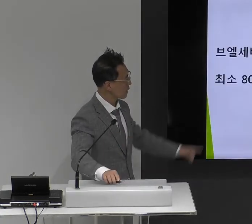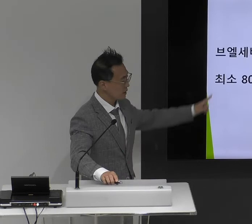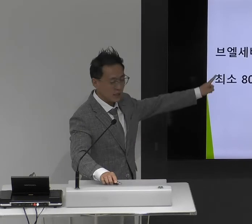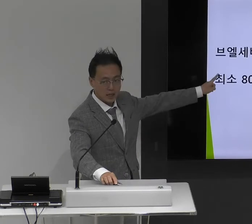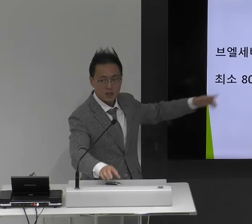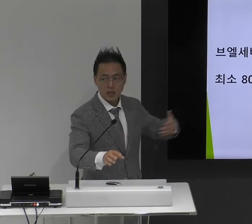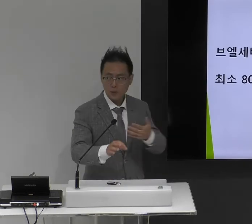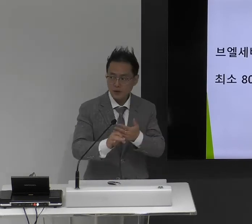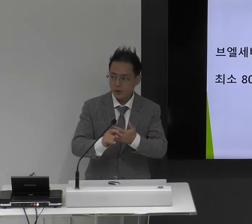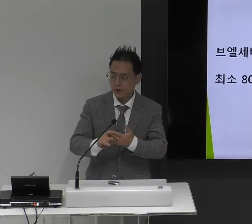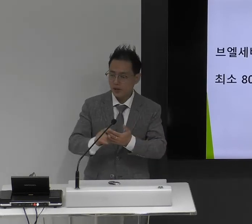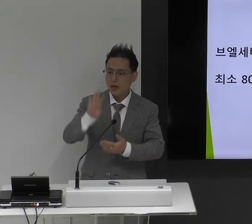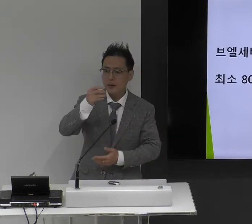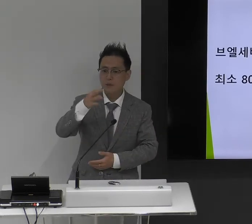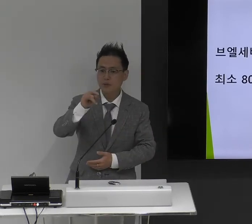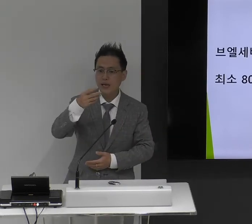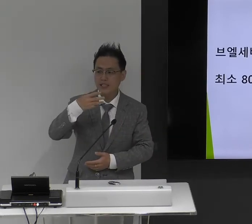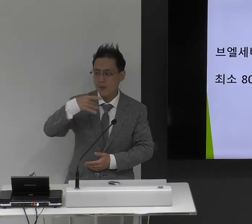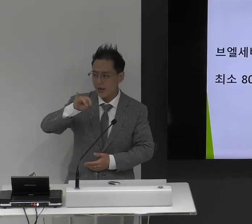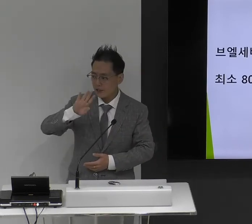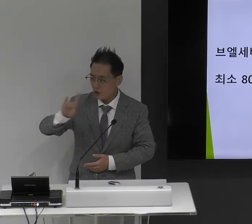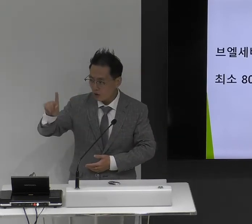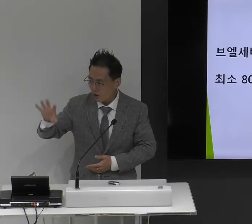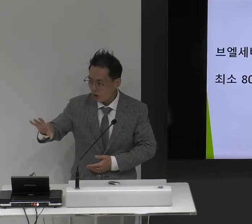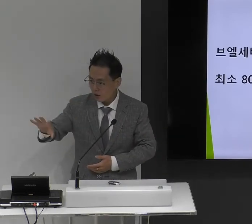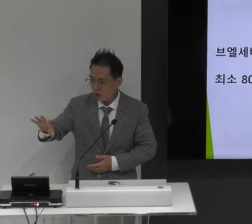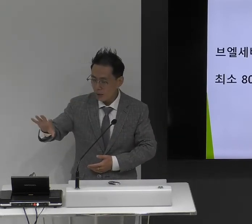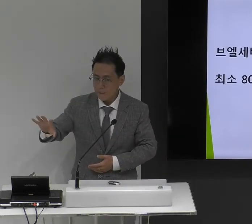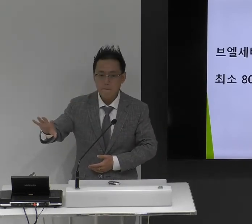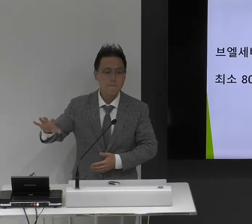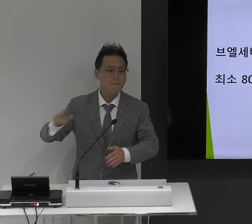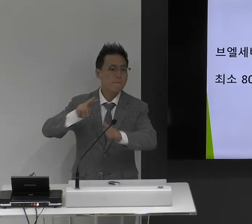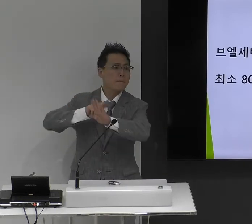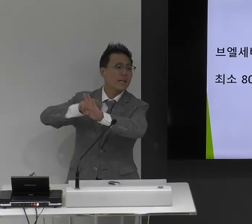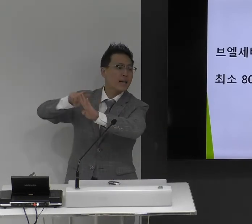자, 그렇다면 브엘세바에서